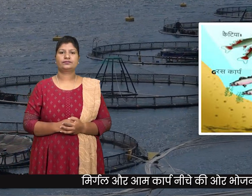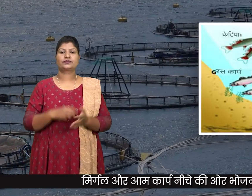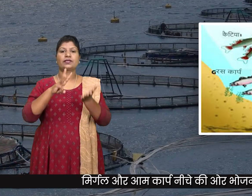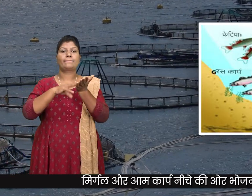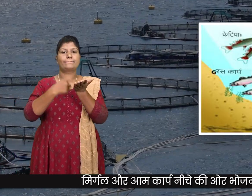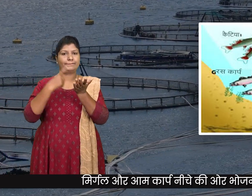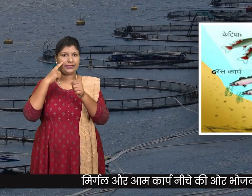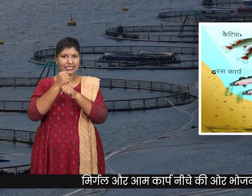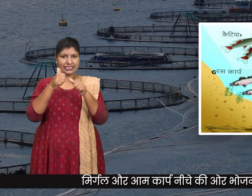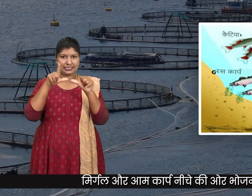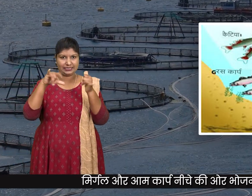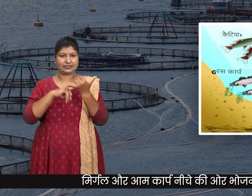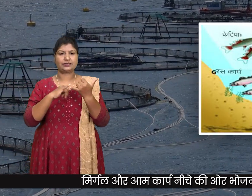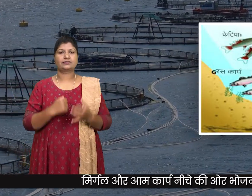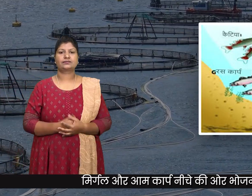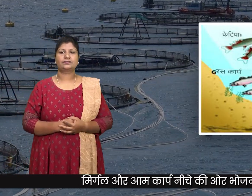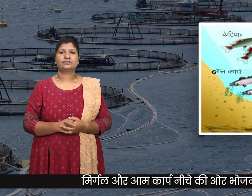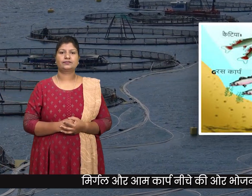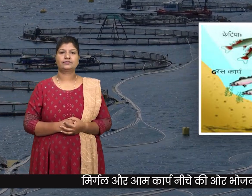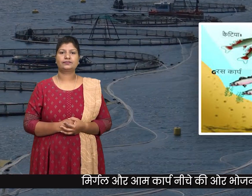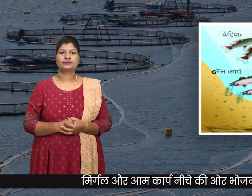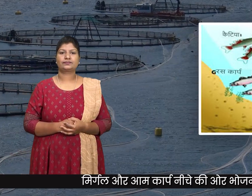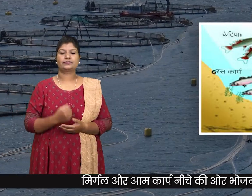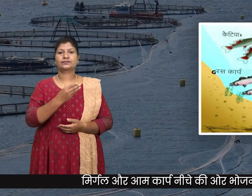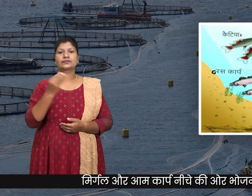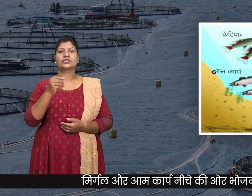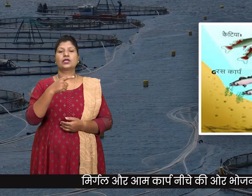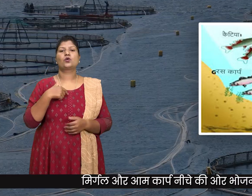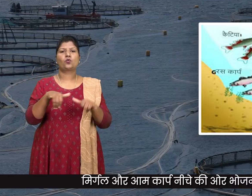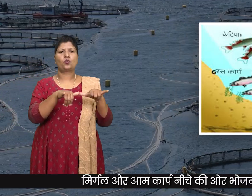मिर्गल और आम कार्प नीचे की ओर भोजन करते हैं